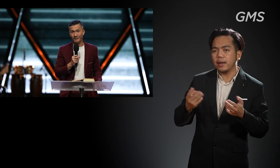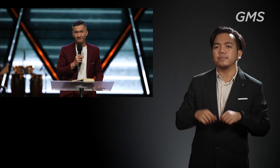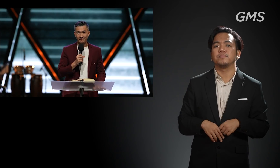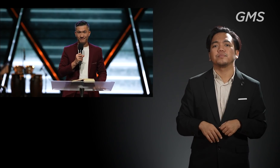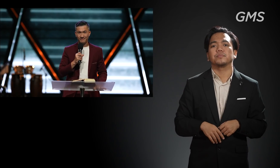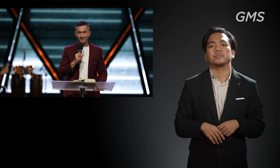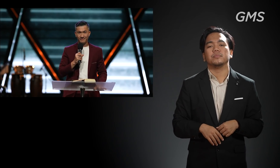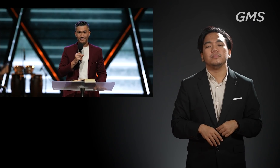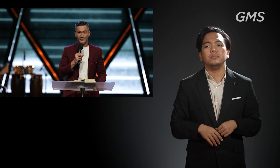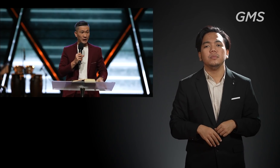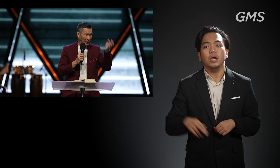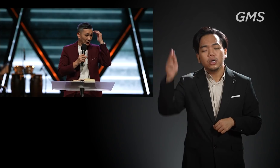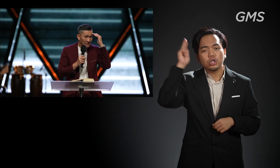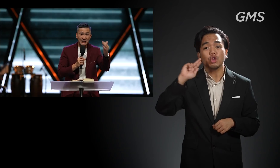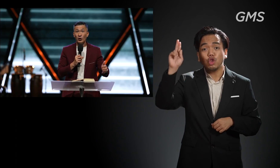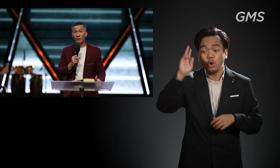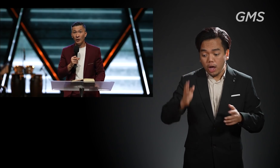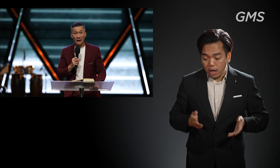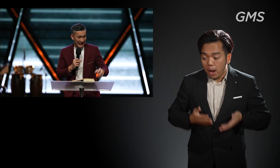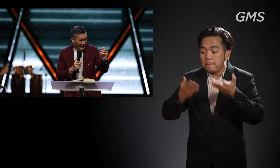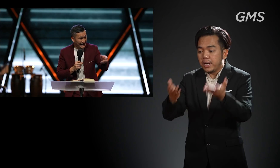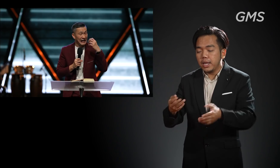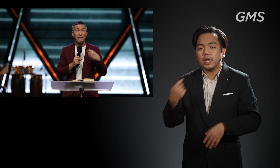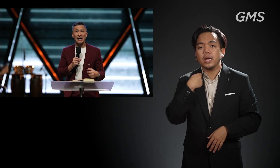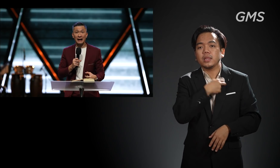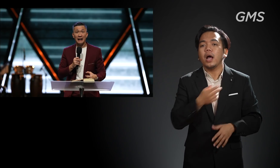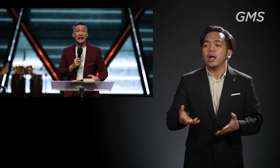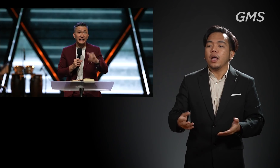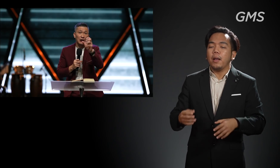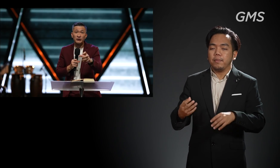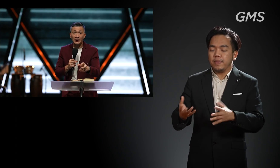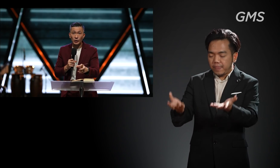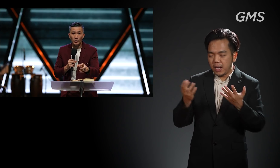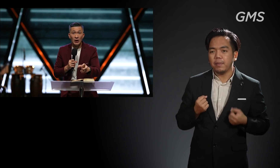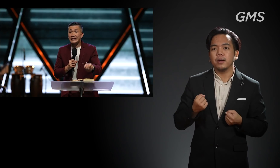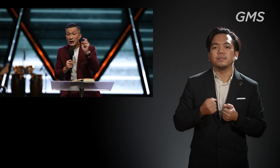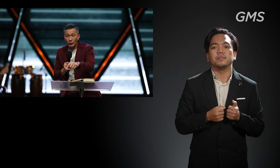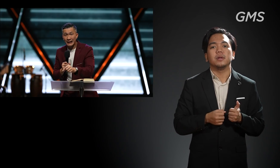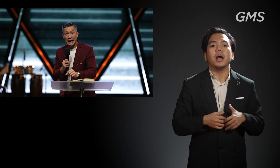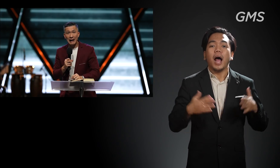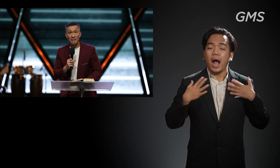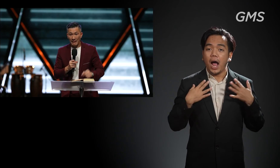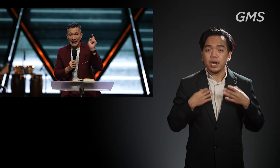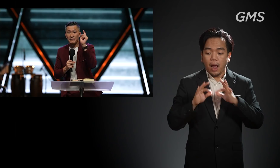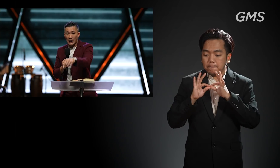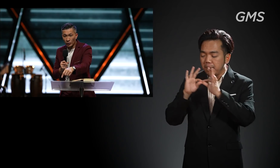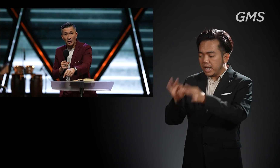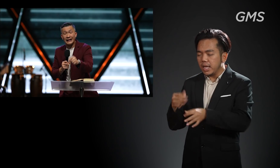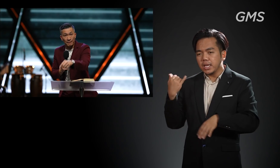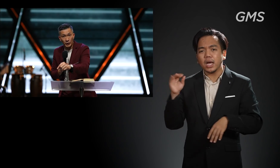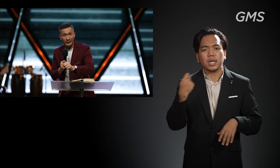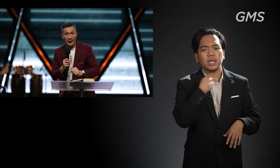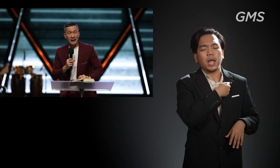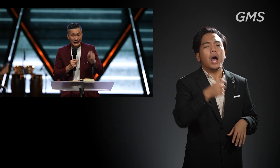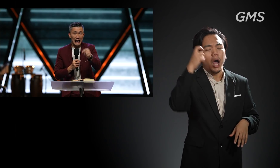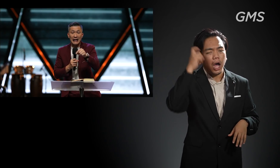taburkan. Itu hikmat Salomo. Yang ini jangan dimakan. Ada jagung tertentu. Cangkul yang dalam. Menanam jagung di